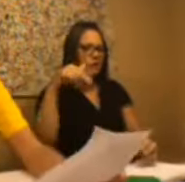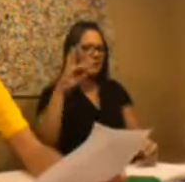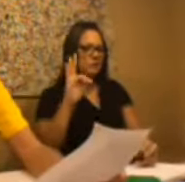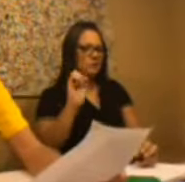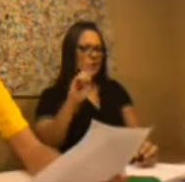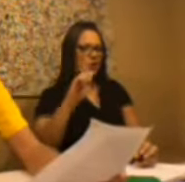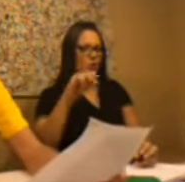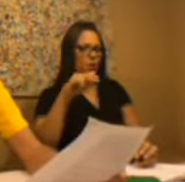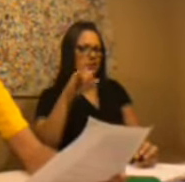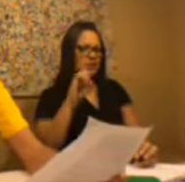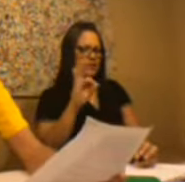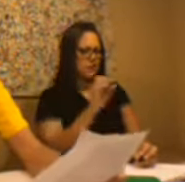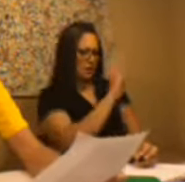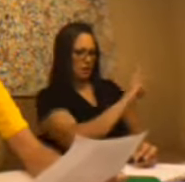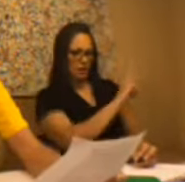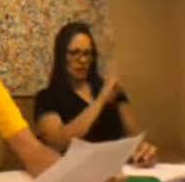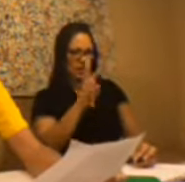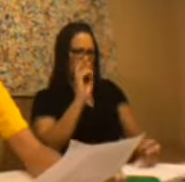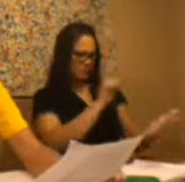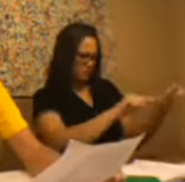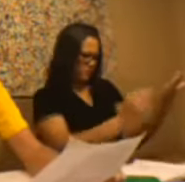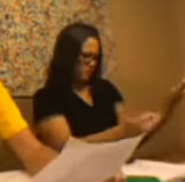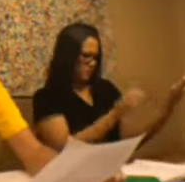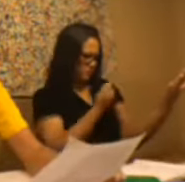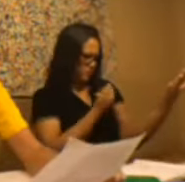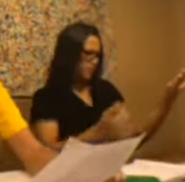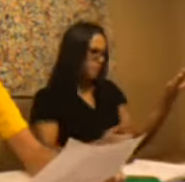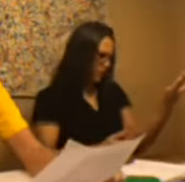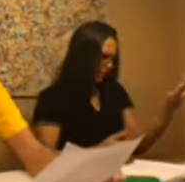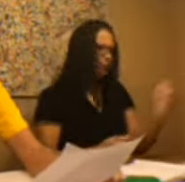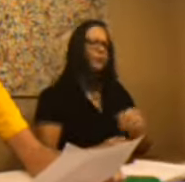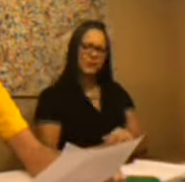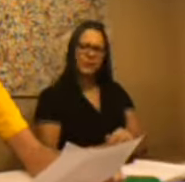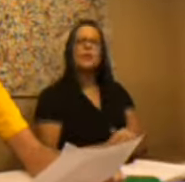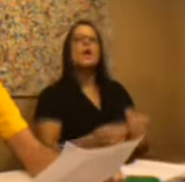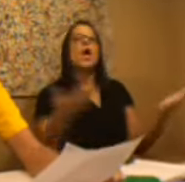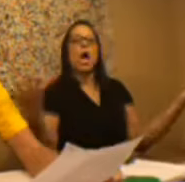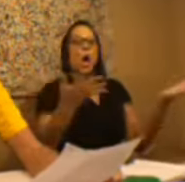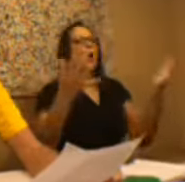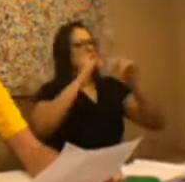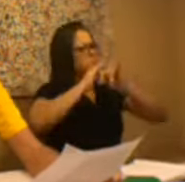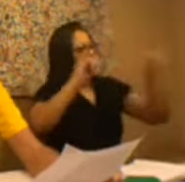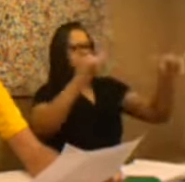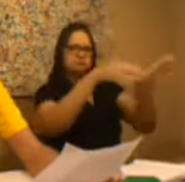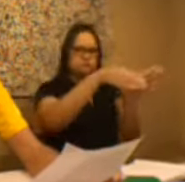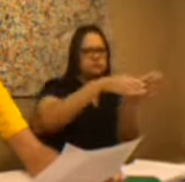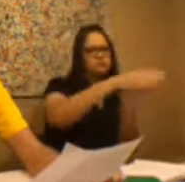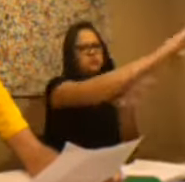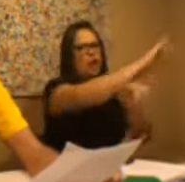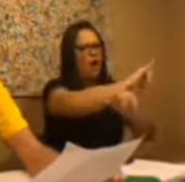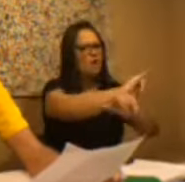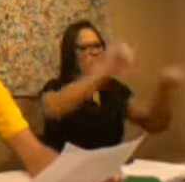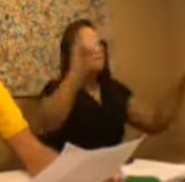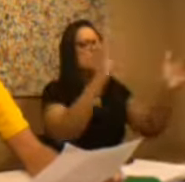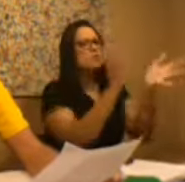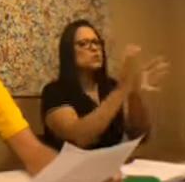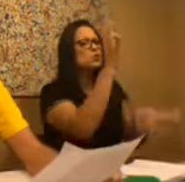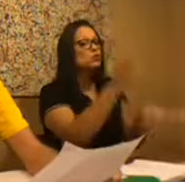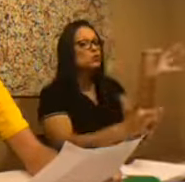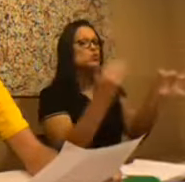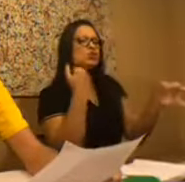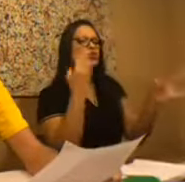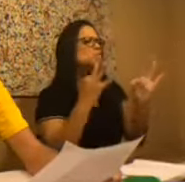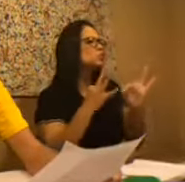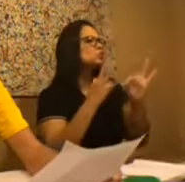é dizendo que abraços vamos levar ao conhecimento da justiça todos os indícios que